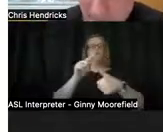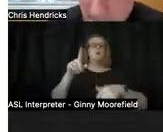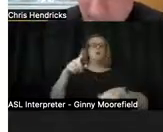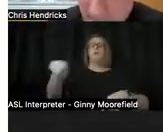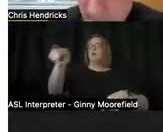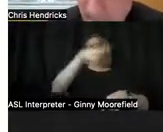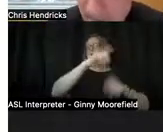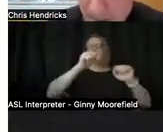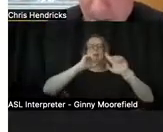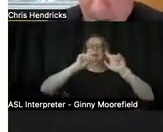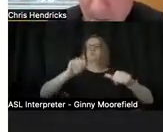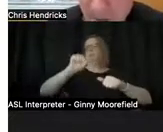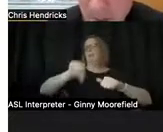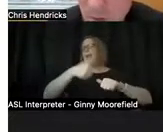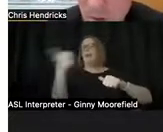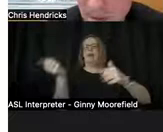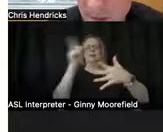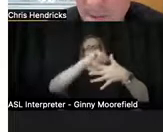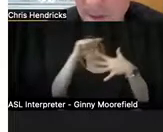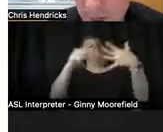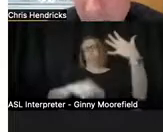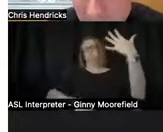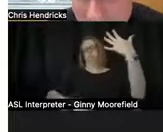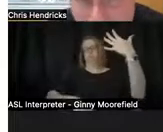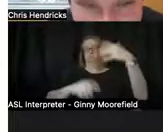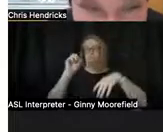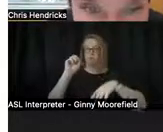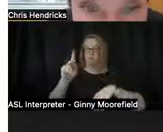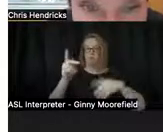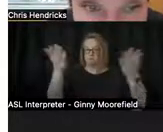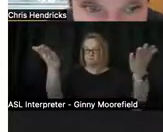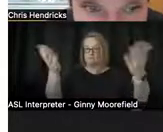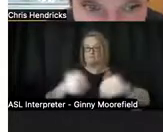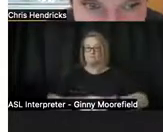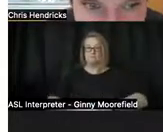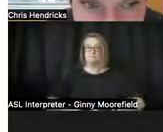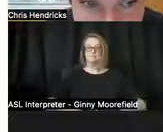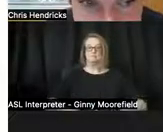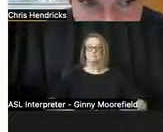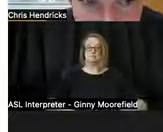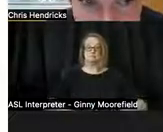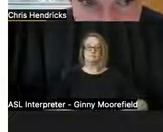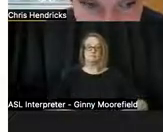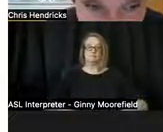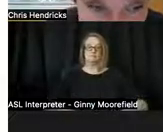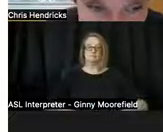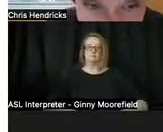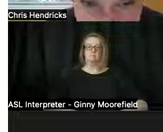las que tenemos cualquier persona puede responder cualquiera de estas preguntas en cualquier momento hay alguien que quiera